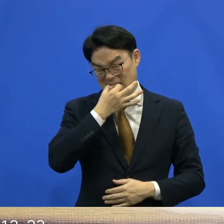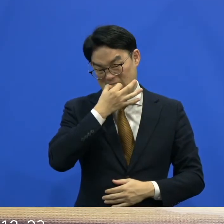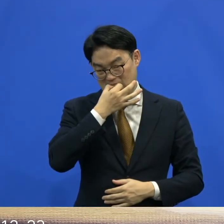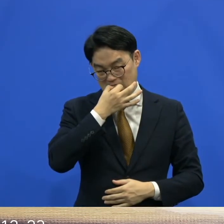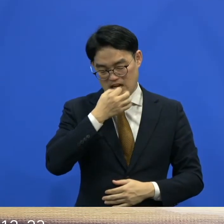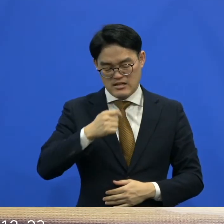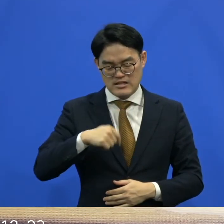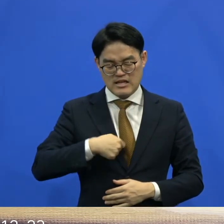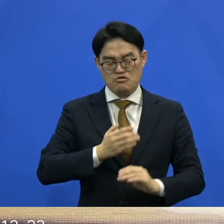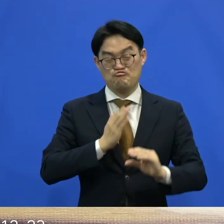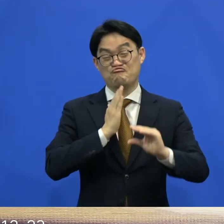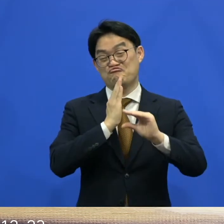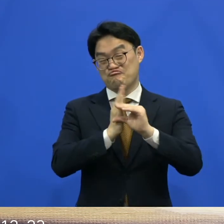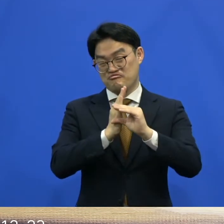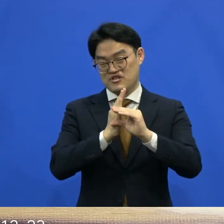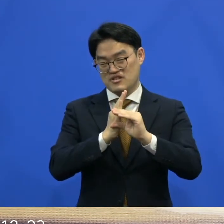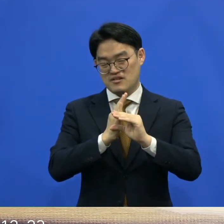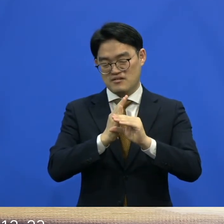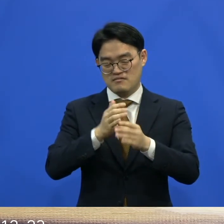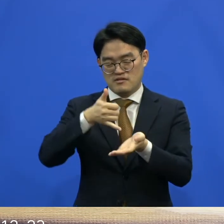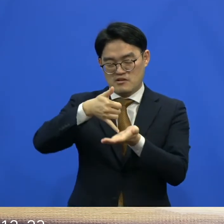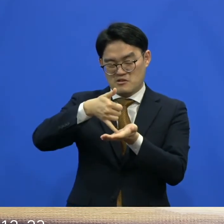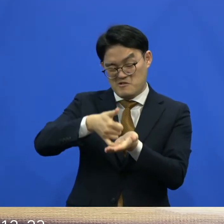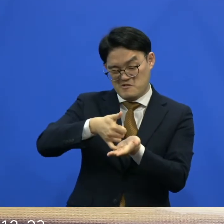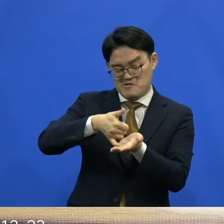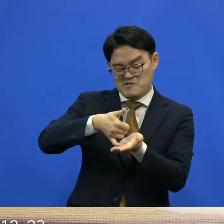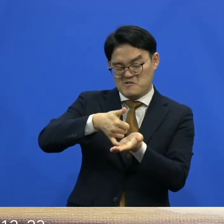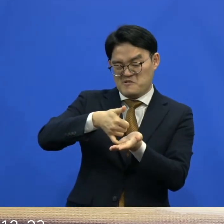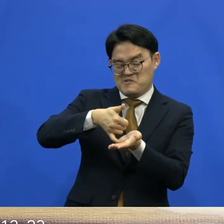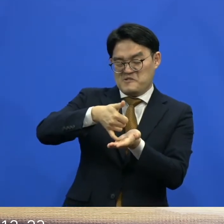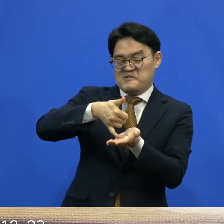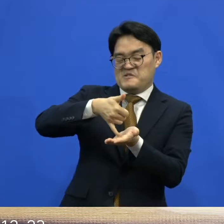우리 모난 인격을 깎아내시고